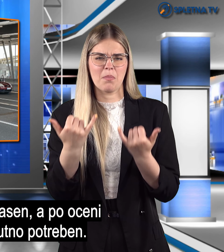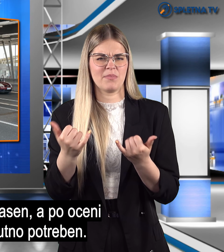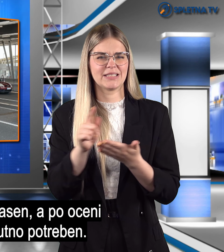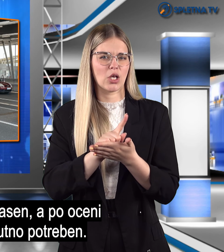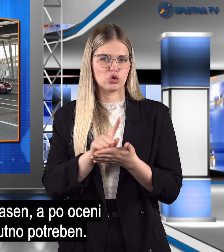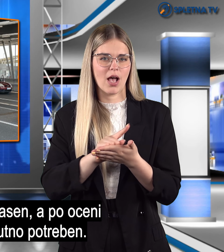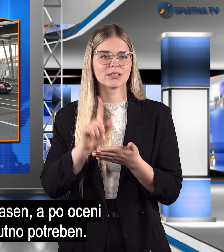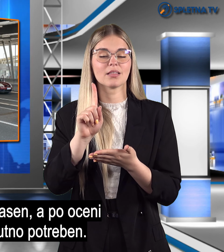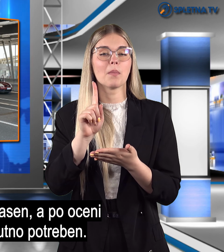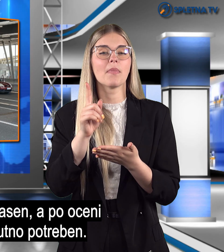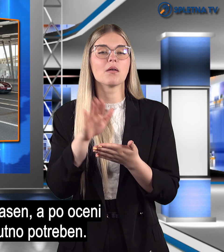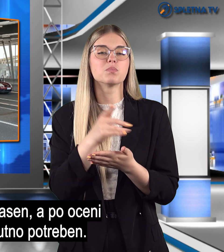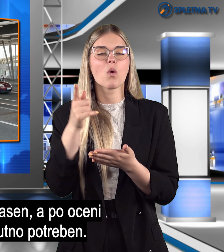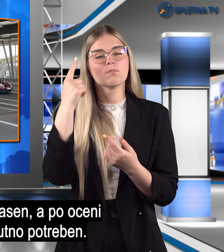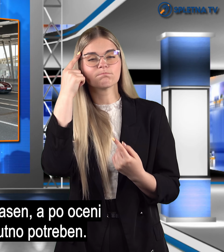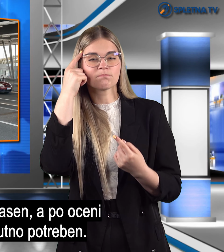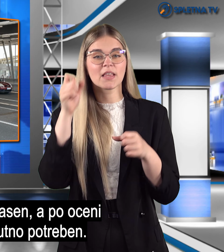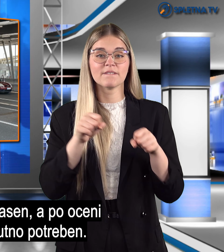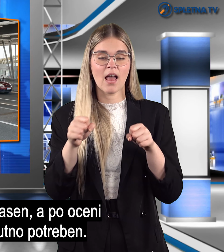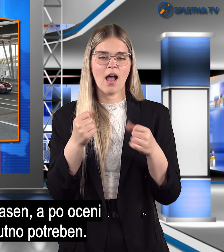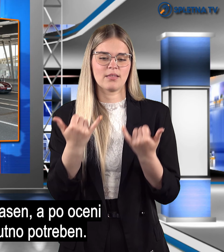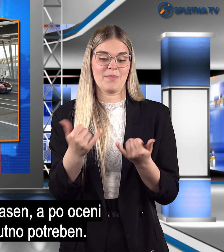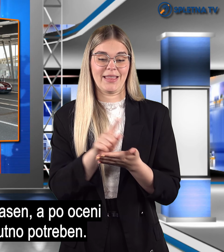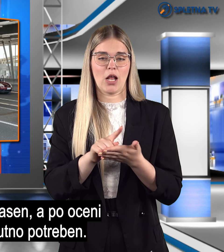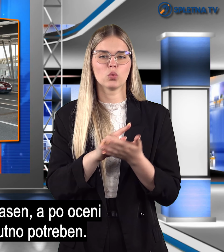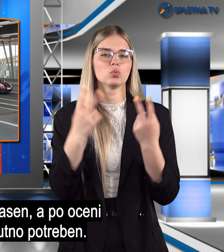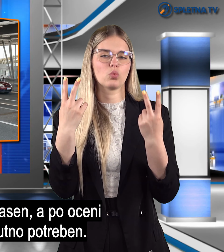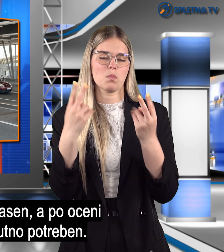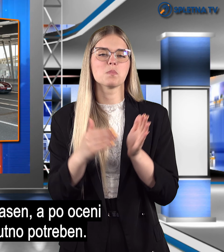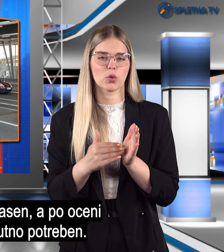je začasen, a po oceni vlade trenutno potreben.